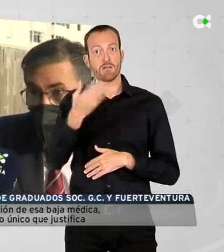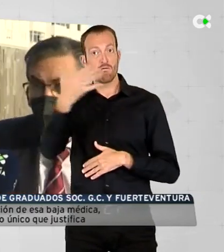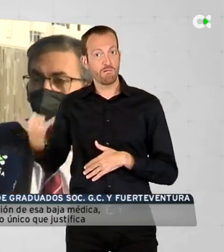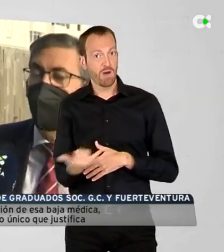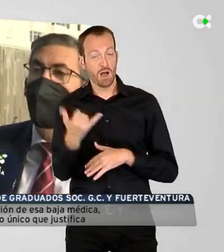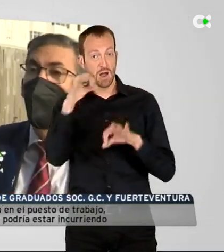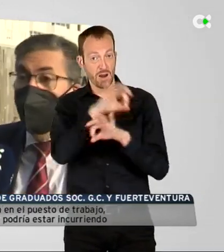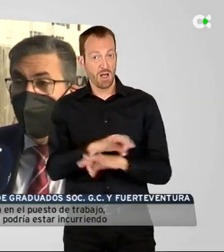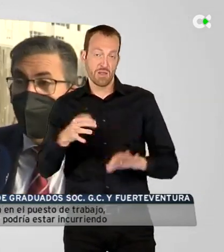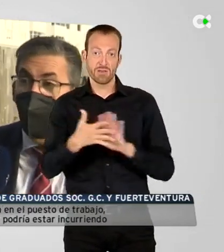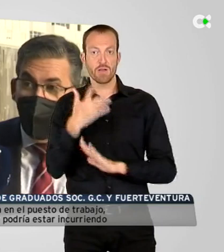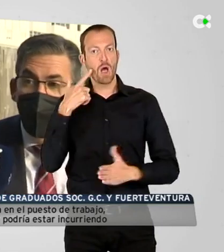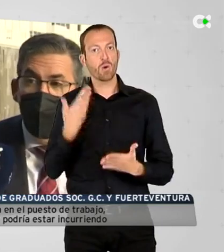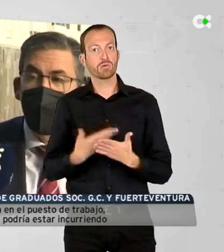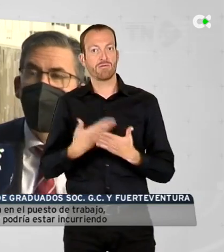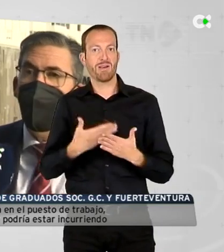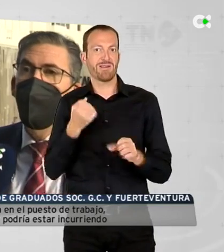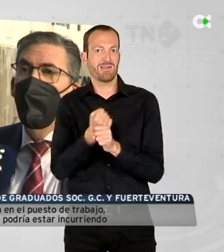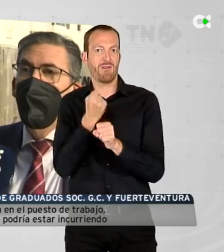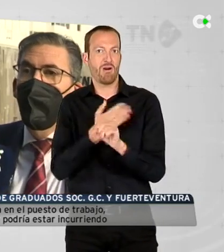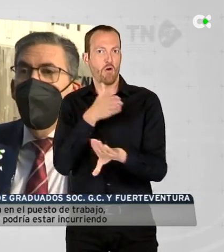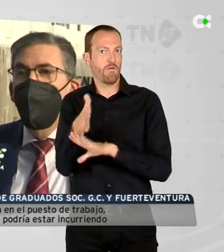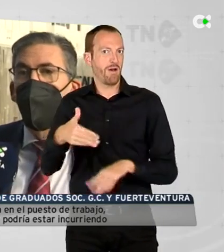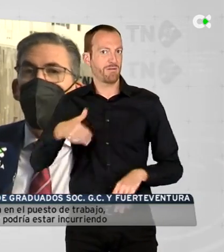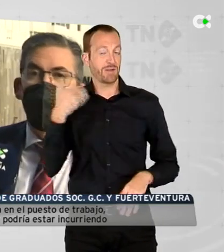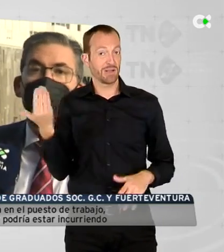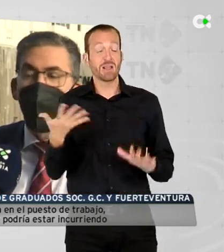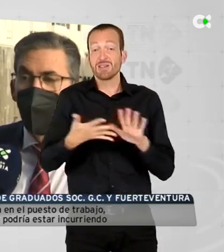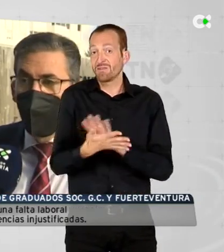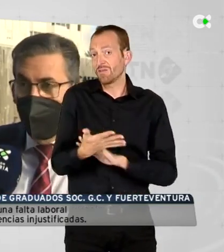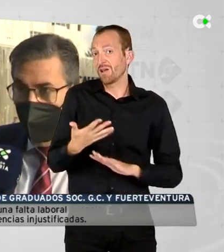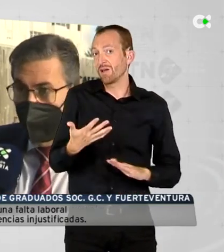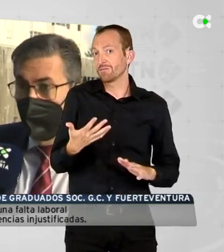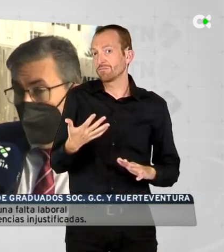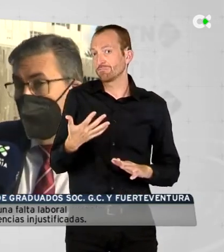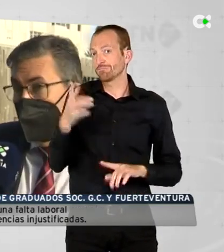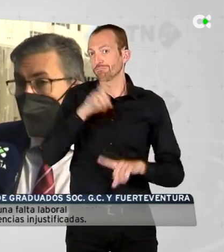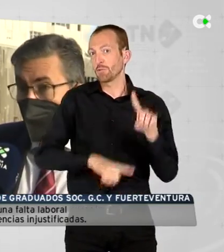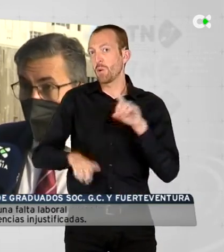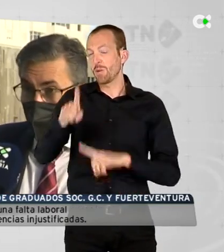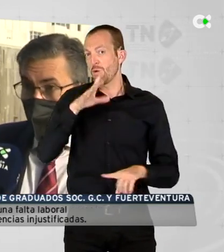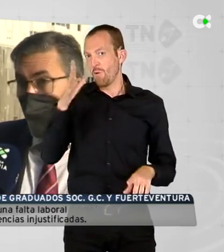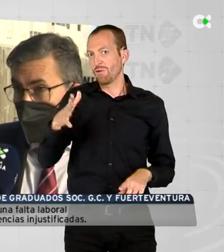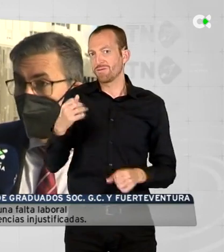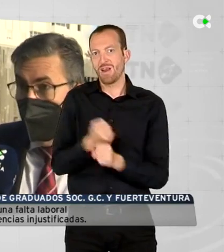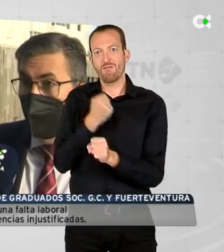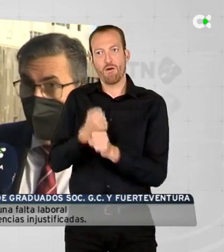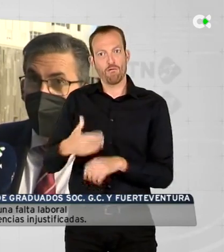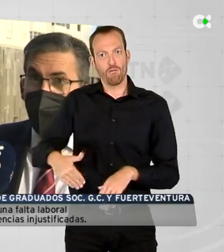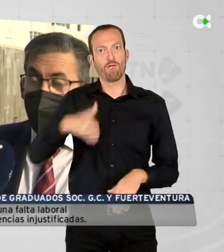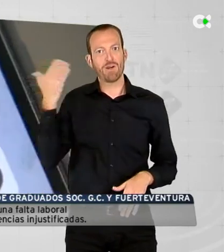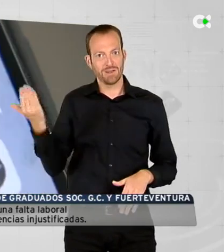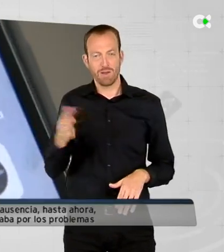que es lo único que justifica la ausencia del puesto de trabajo el trabajador podría estar incurriendo en una en una falta laboral por ausencias